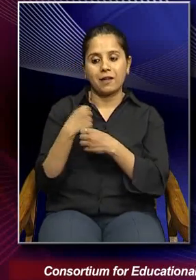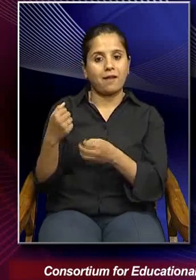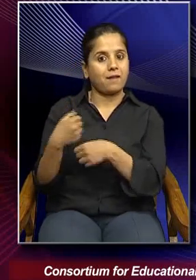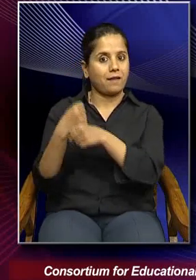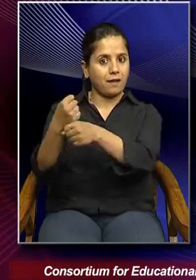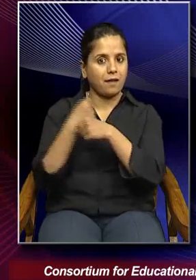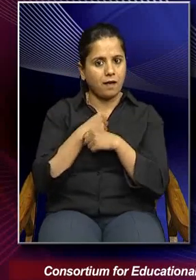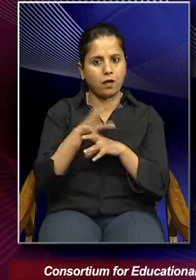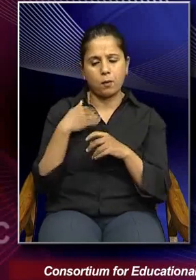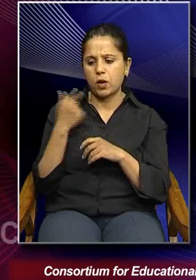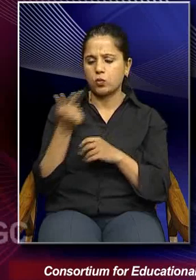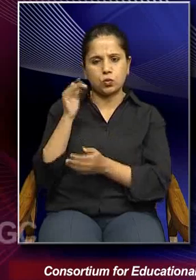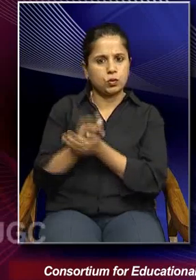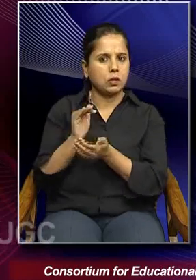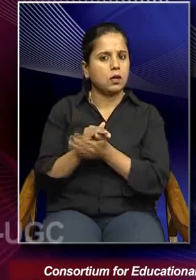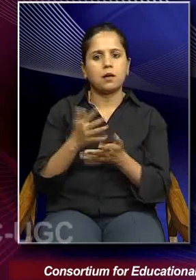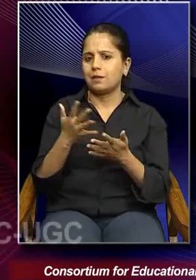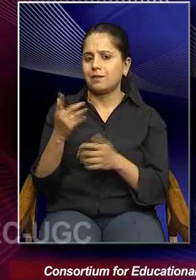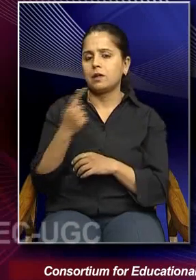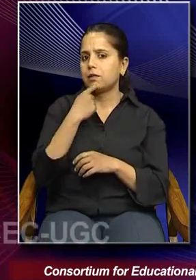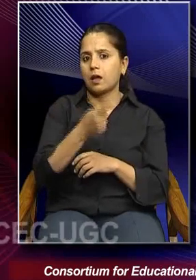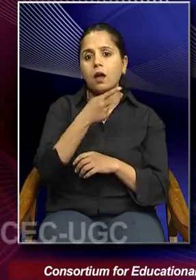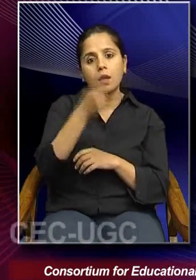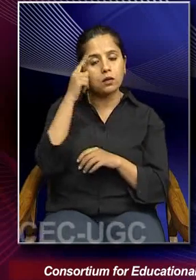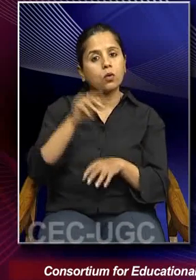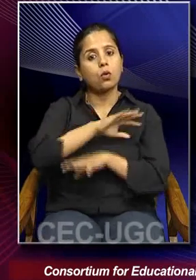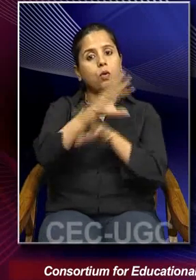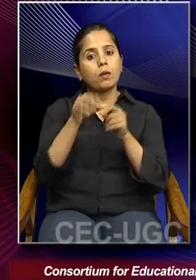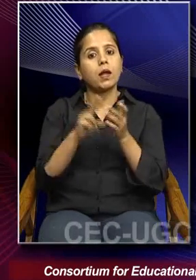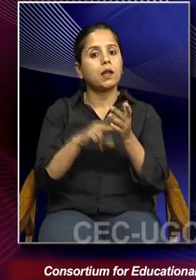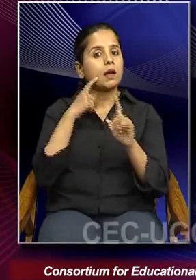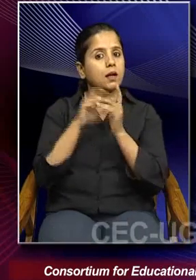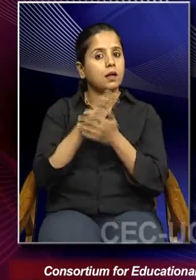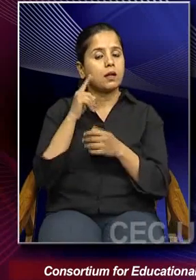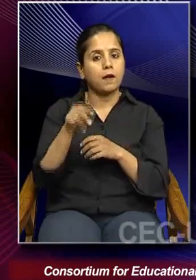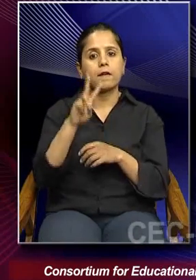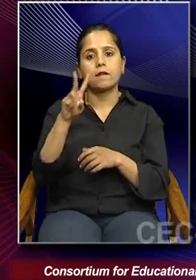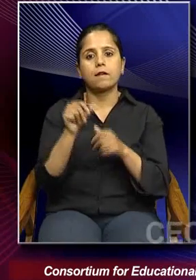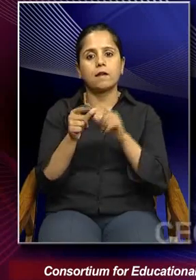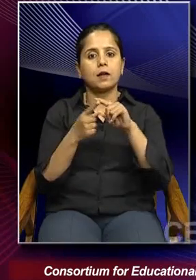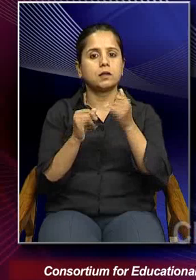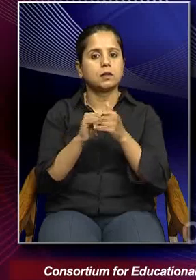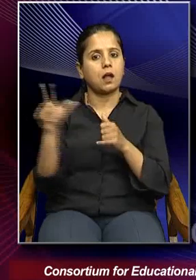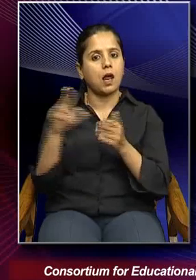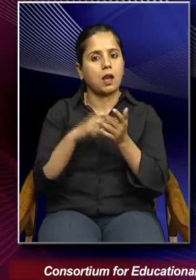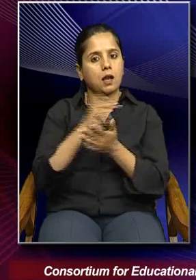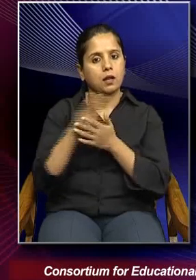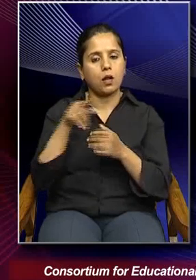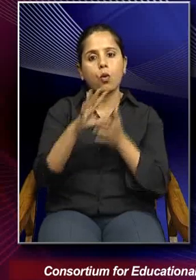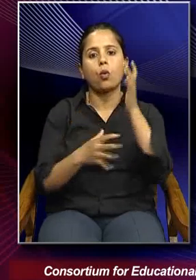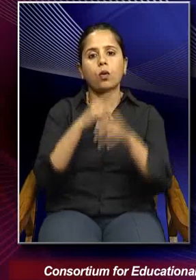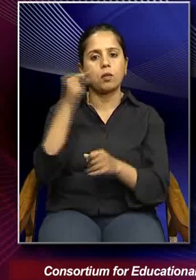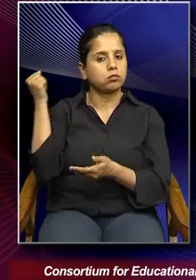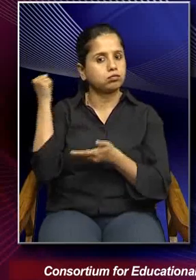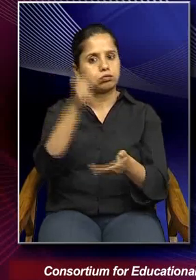उपयोग में नहीं रख पे उन्होंने इस संपूर्ण निधि को वत्सल निधि के हवाले कर दिया